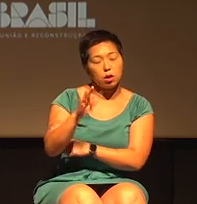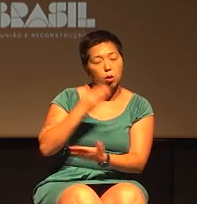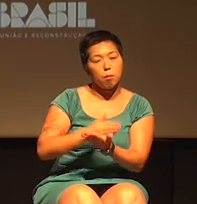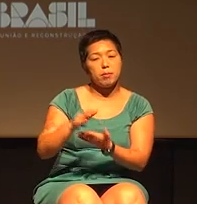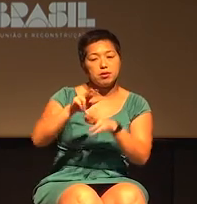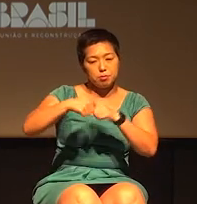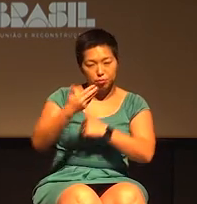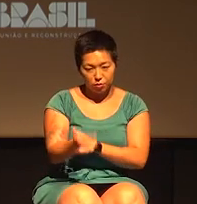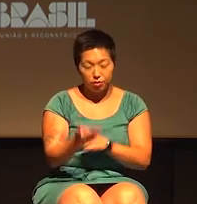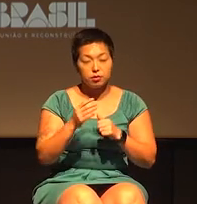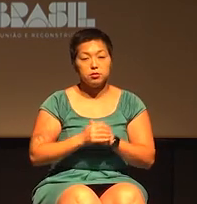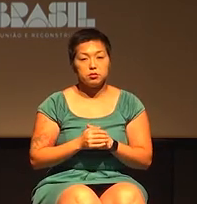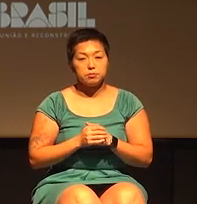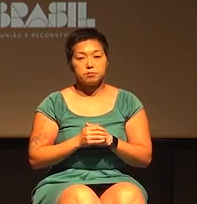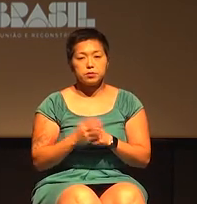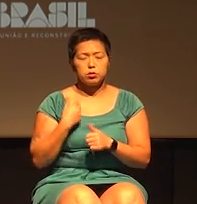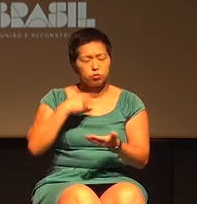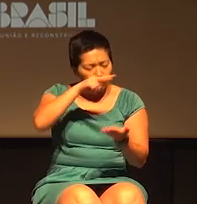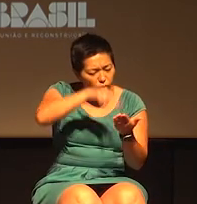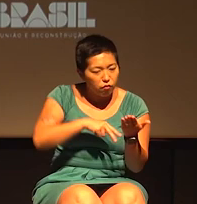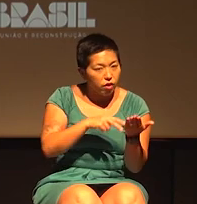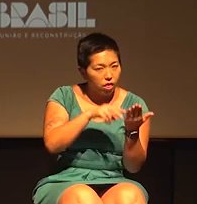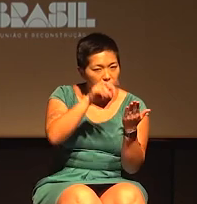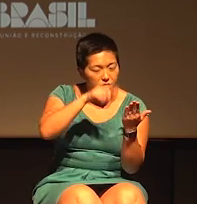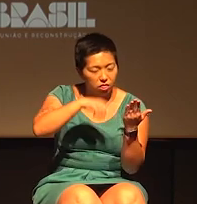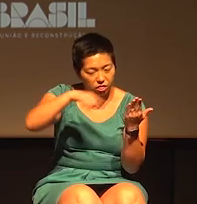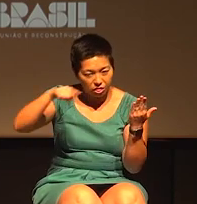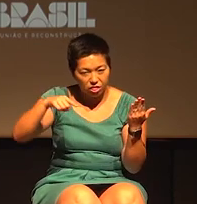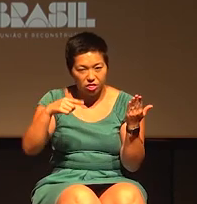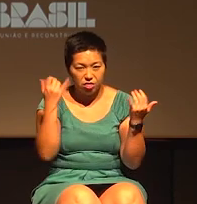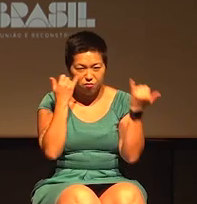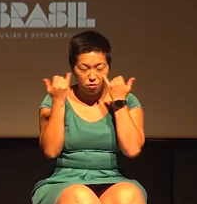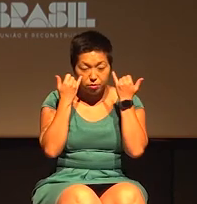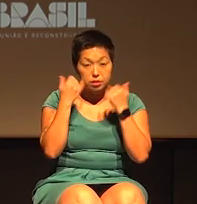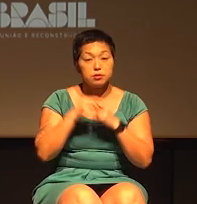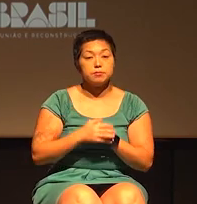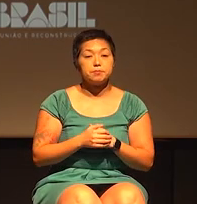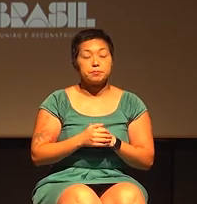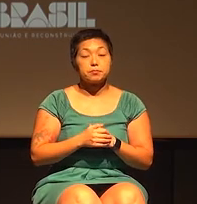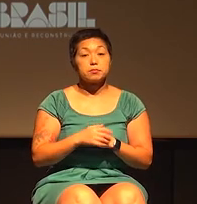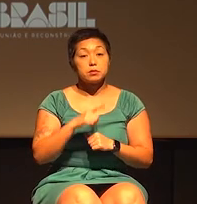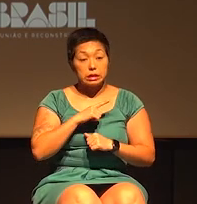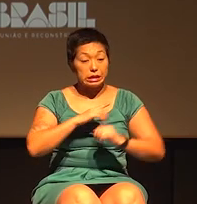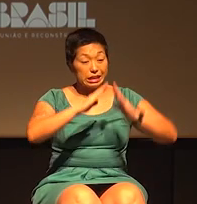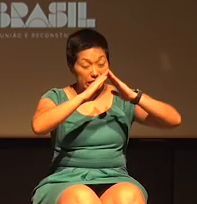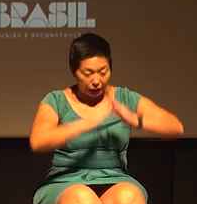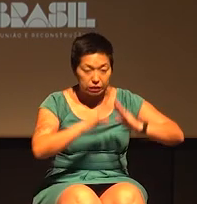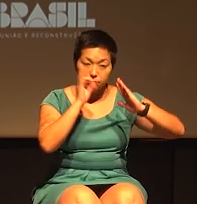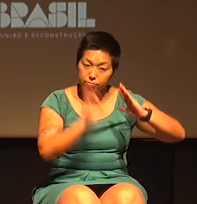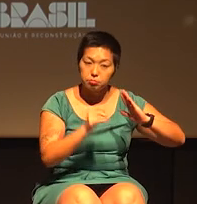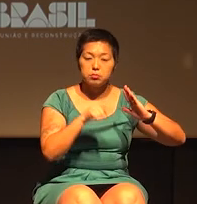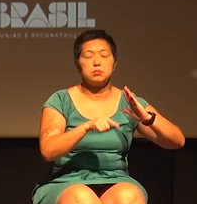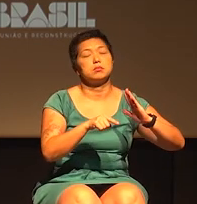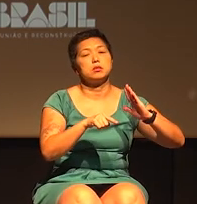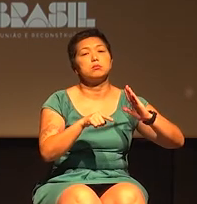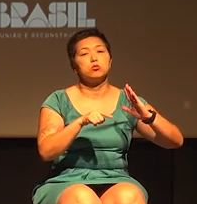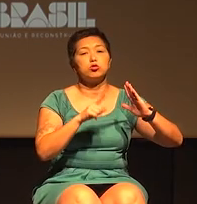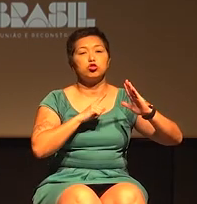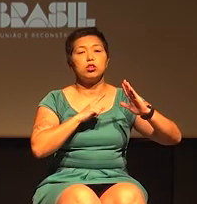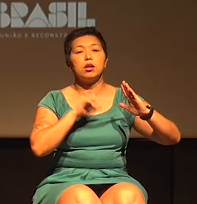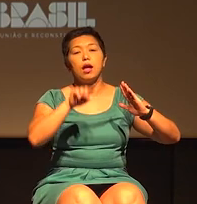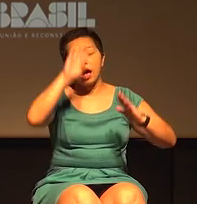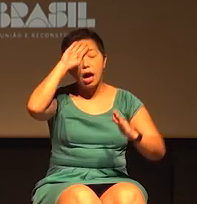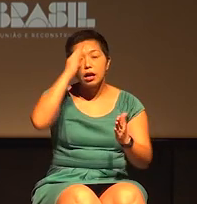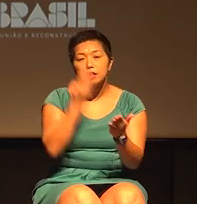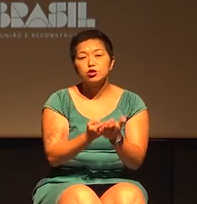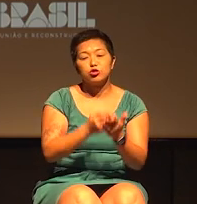400.000 famílias foi conferir os dados aqui que tão na base assentada do MST assentada com lote né elas elas passaram a acreditar na